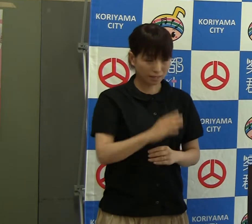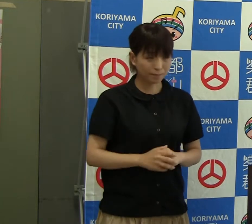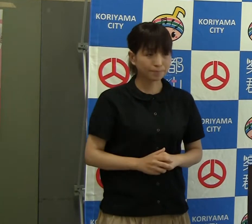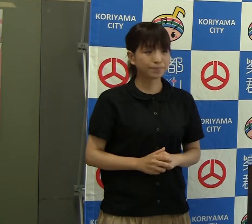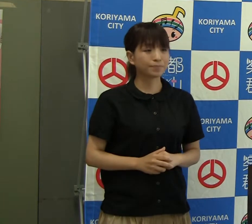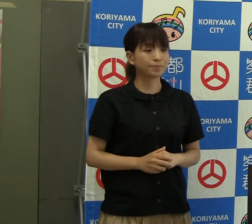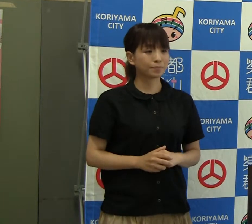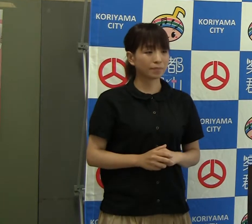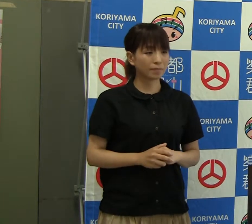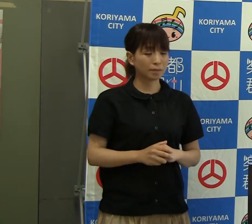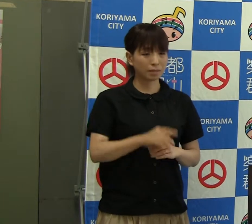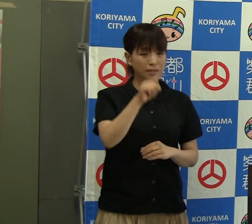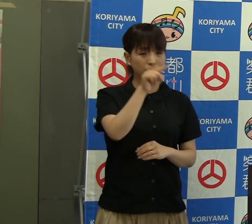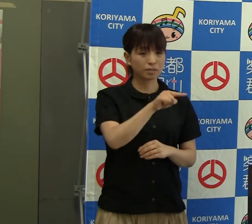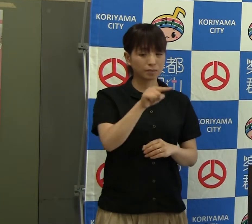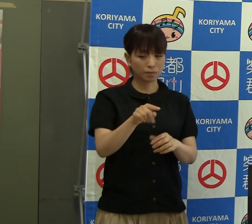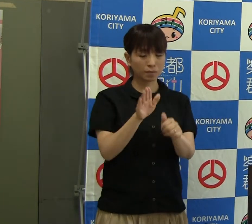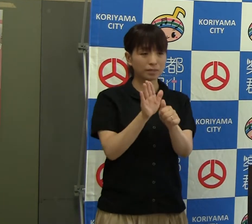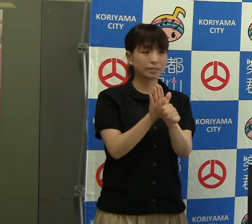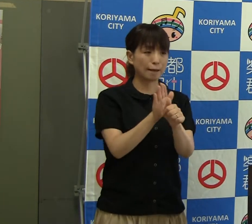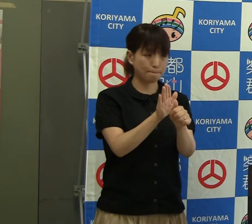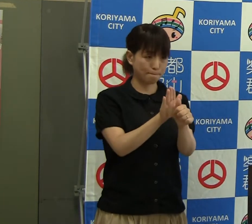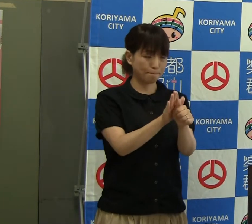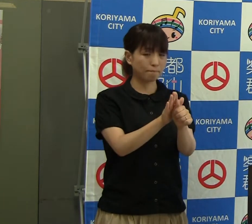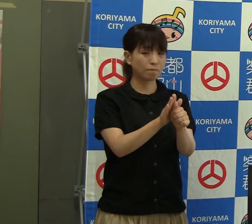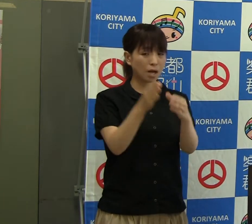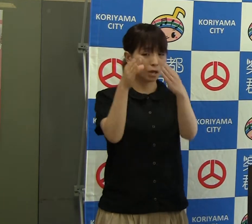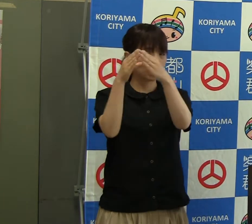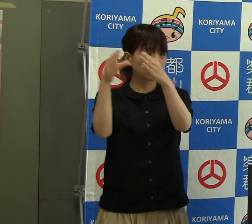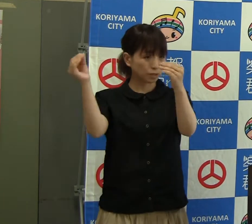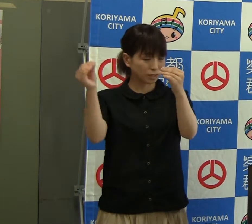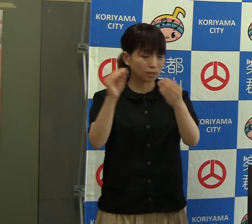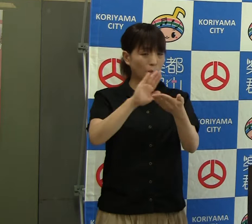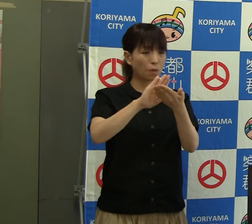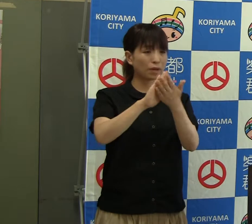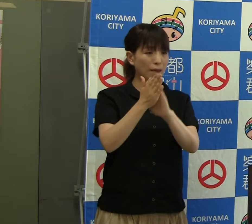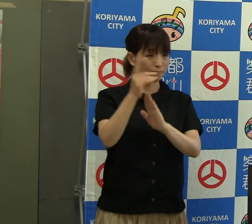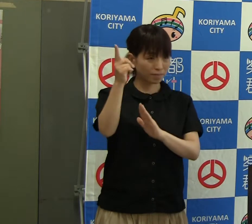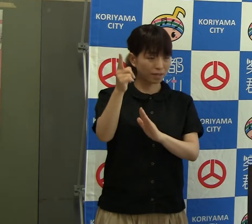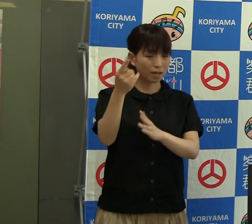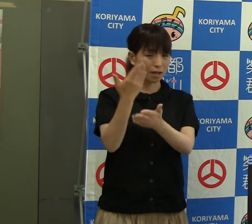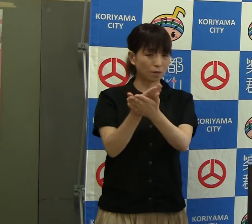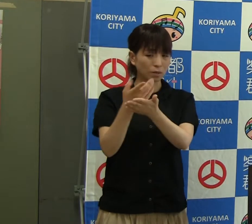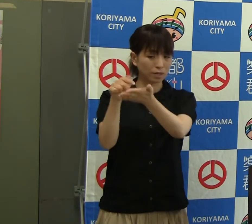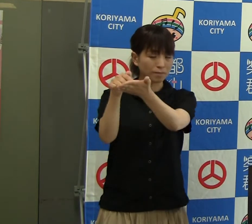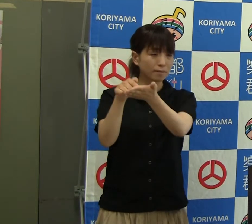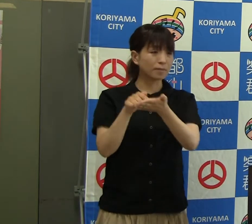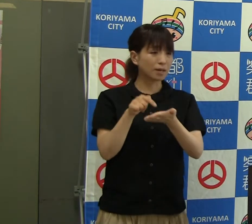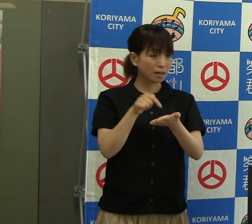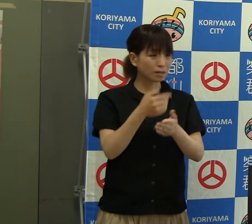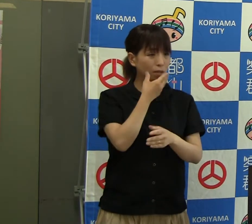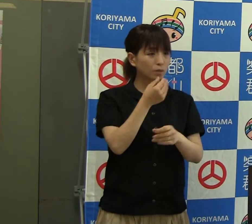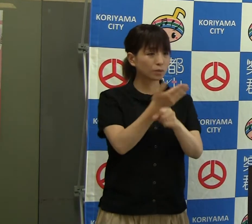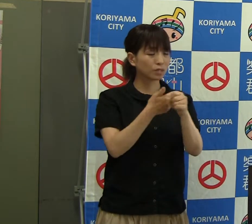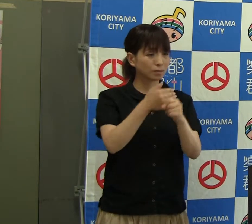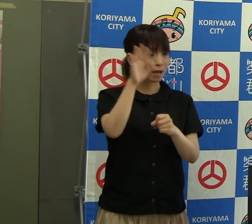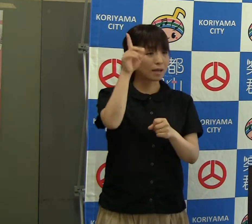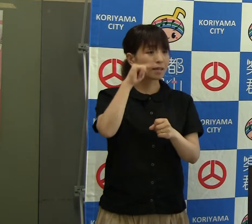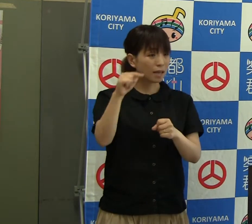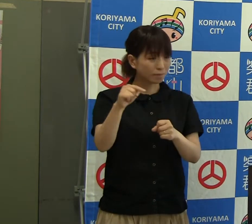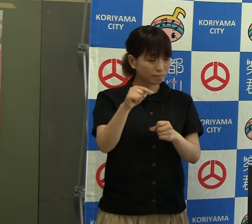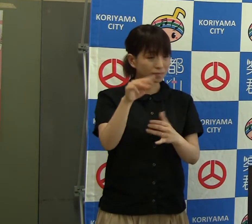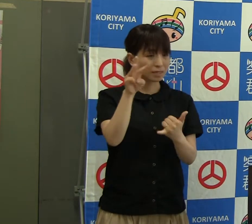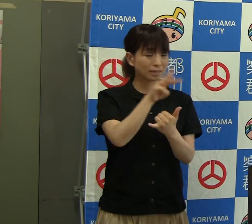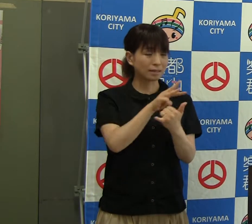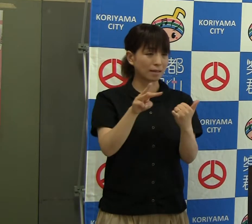まず人的支援につきましては、国県等からの要請を受けまして、福島県災害時健